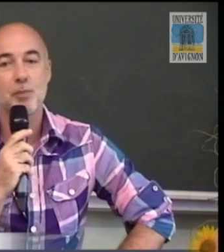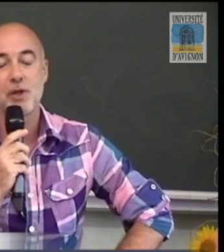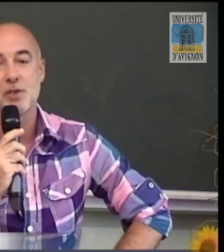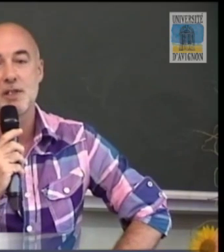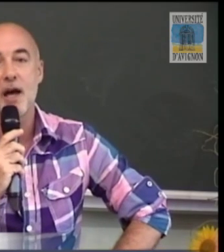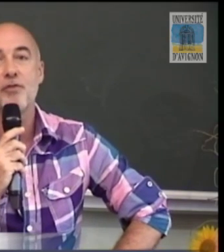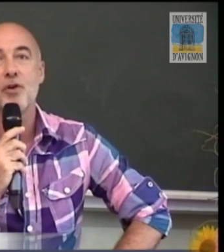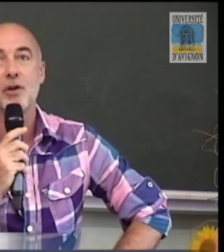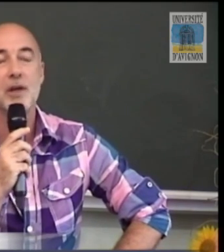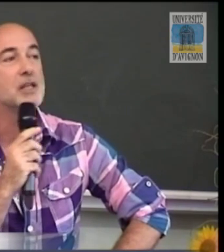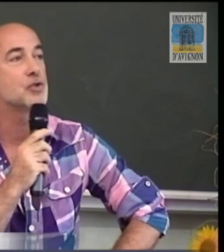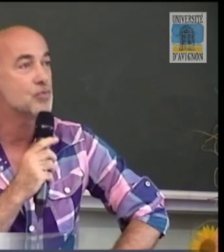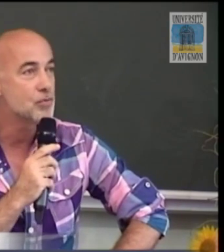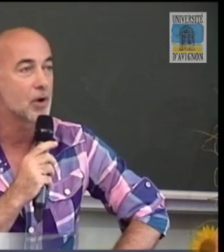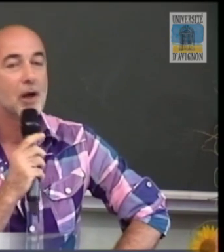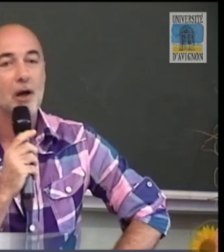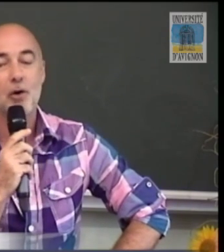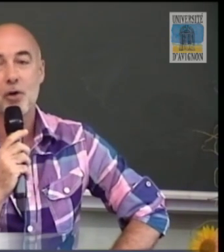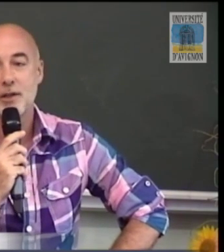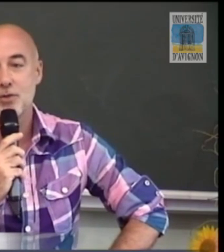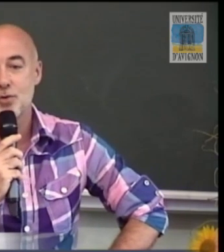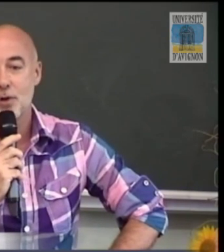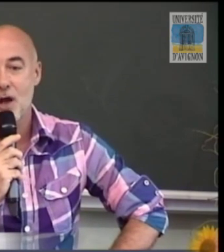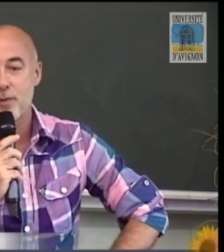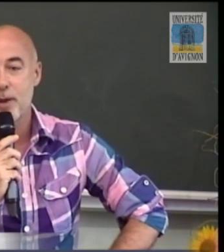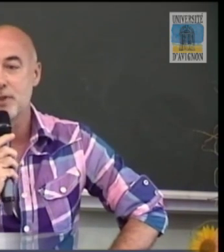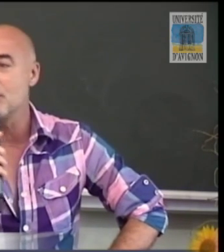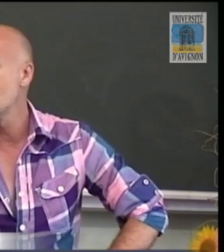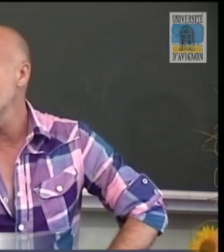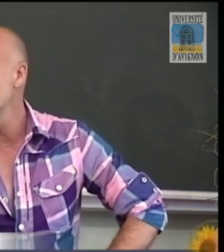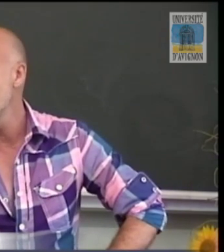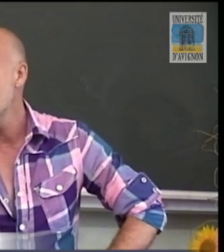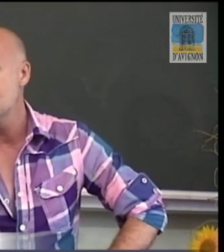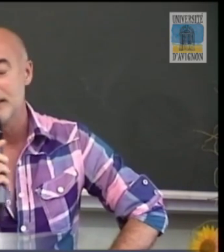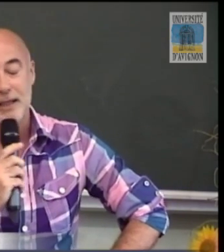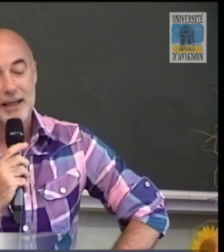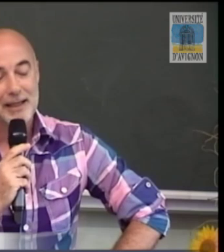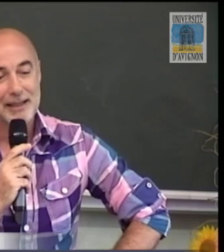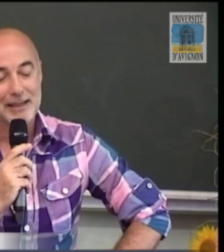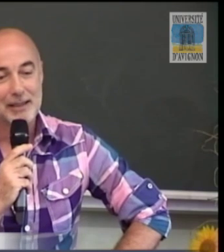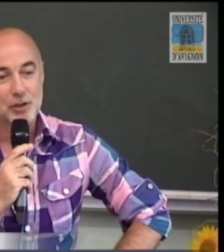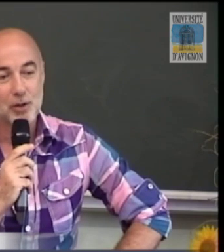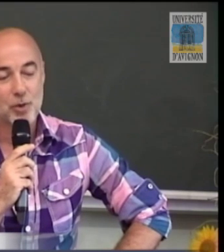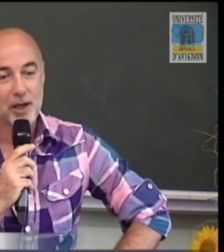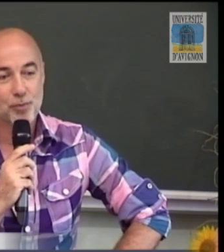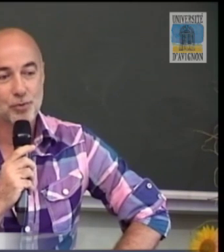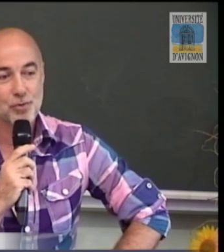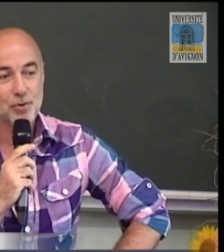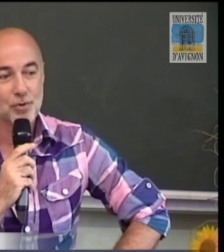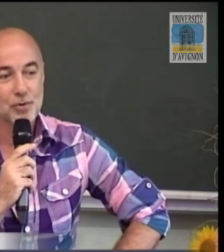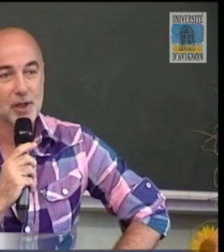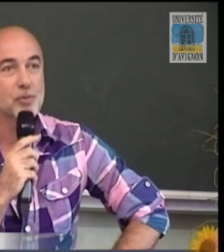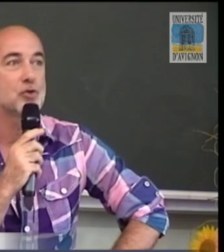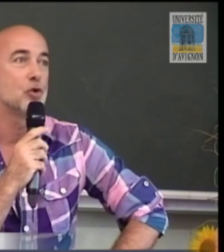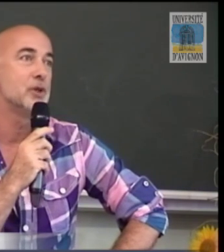des esprits aussi aveugles et sourds, alors que la nature leur avait permis d'entendre et de voir. Je lui ai répondu